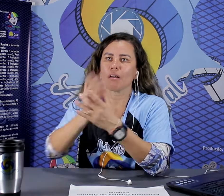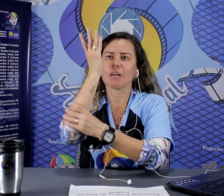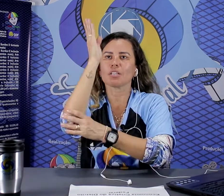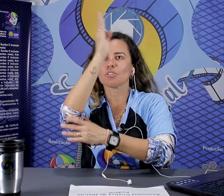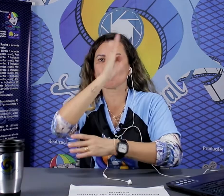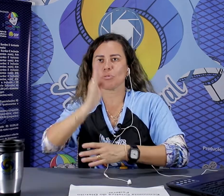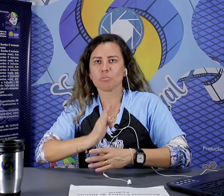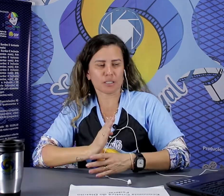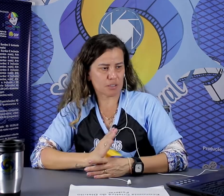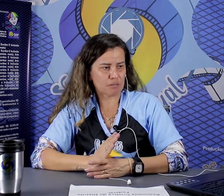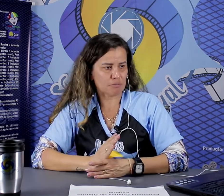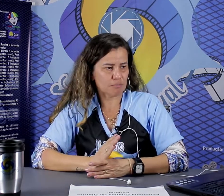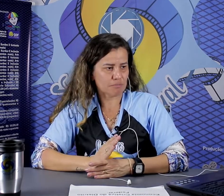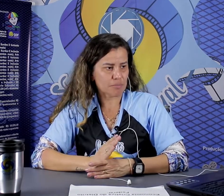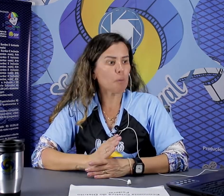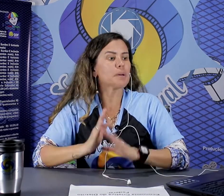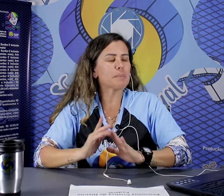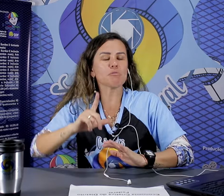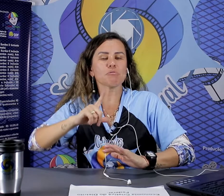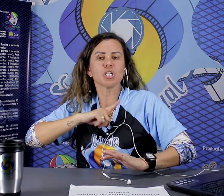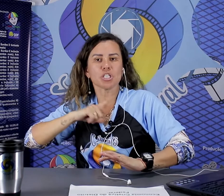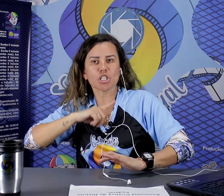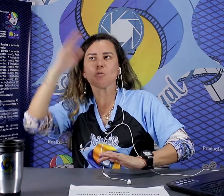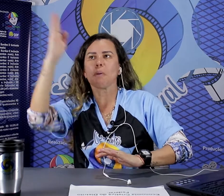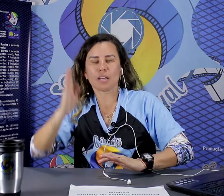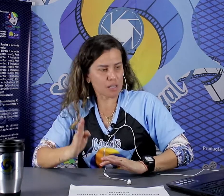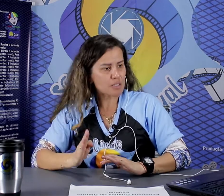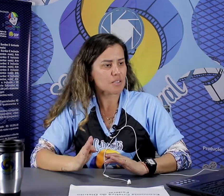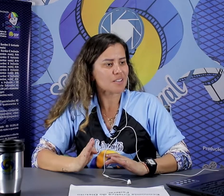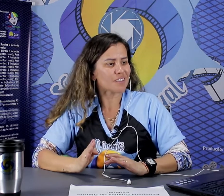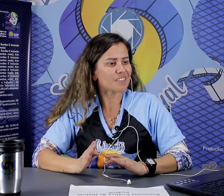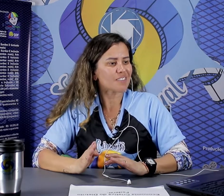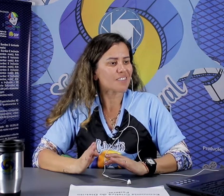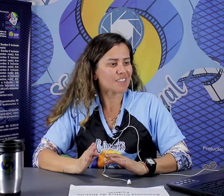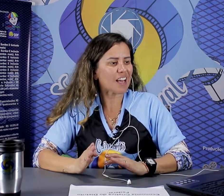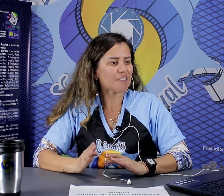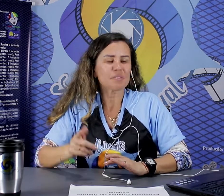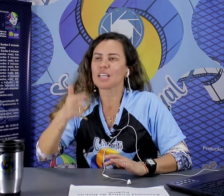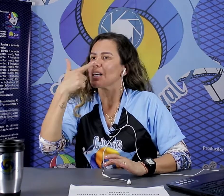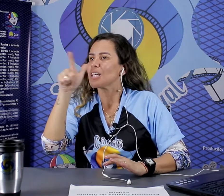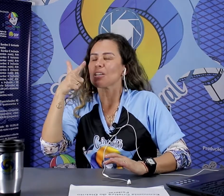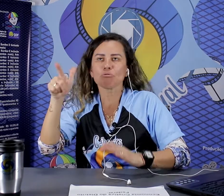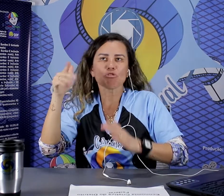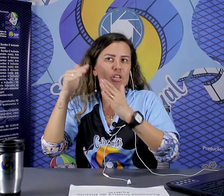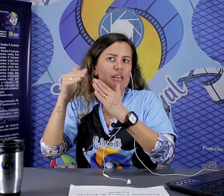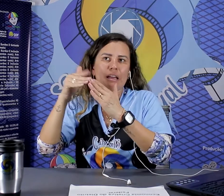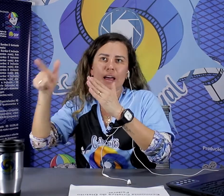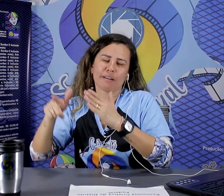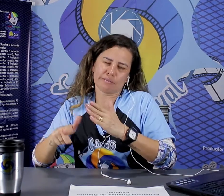que descobriu o Brasil. Então, primeiro tinha um país, né, que não tinha ninguém lá,